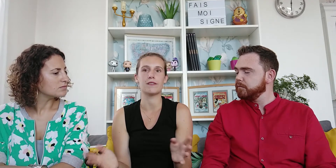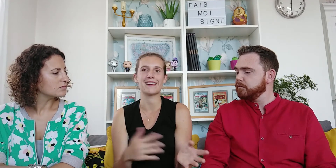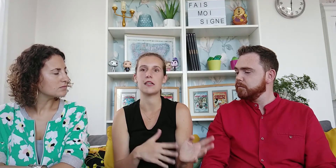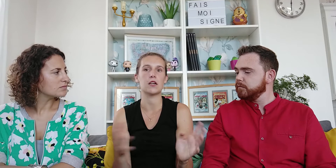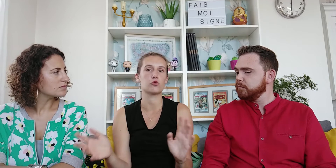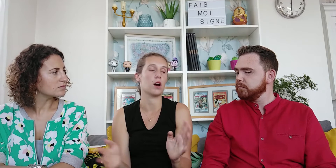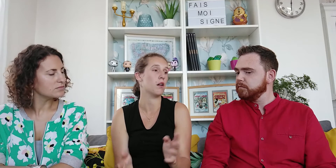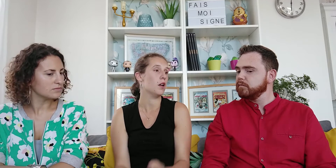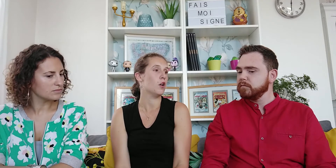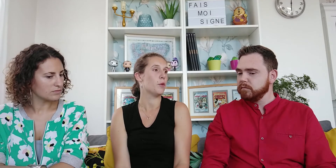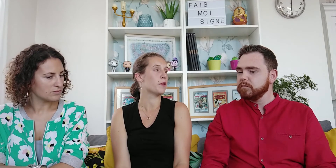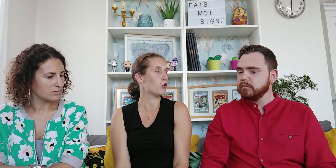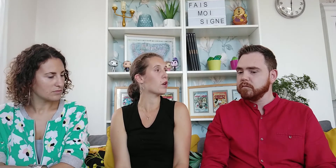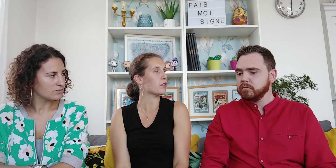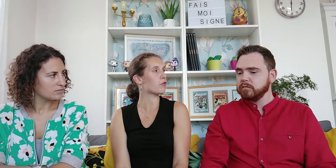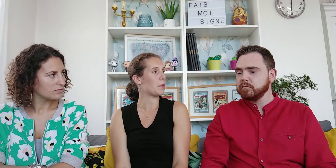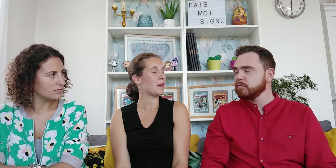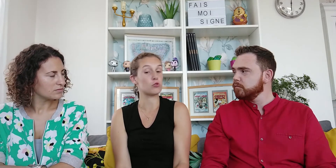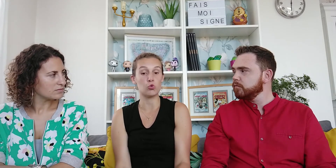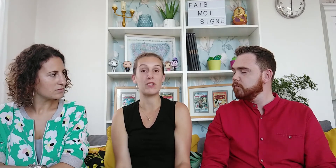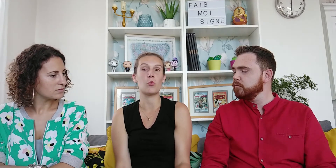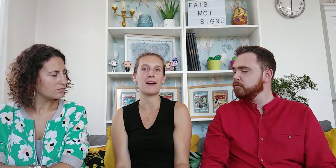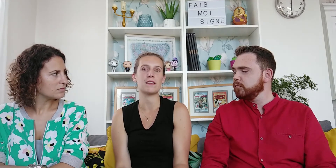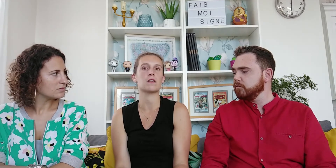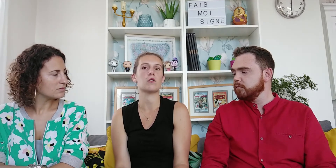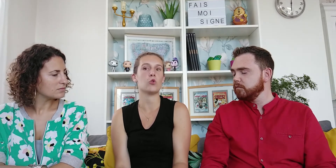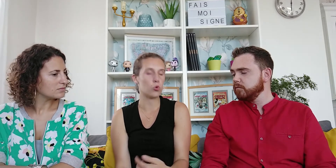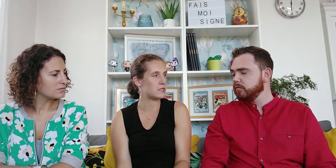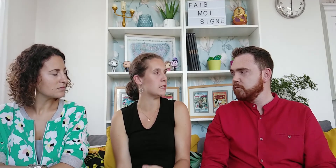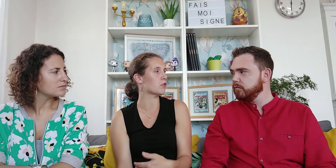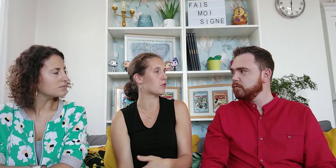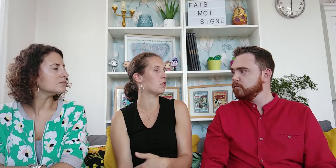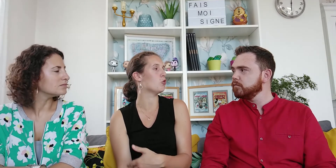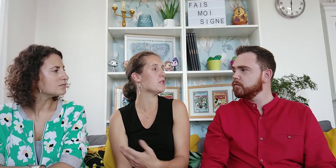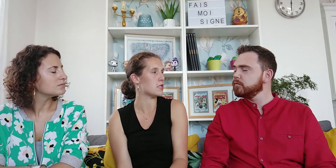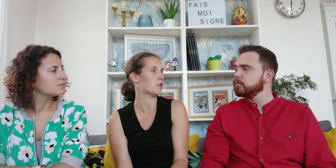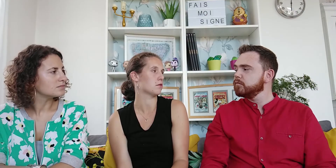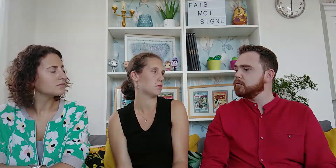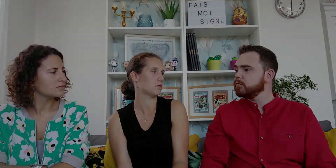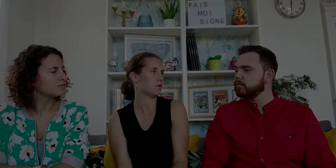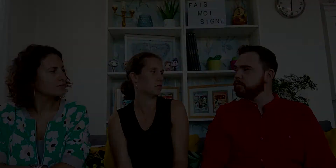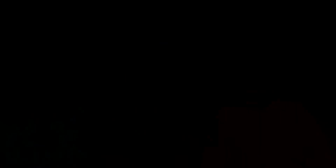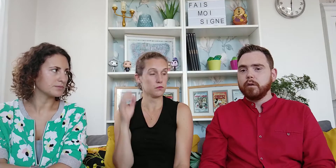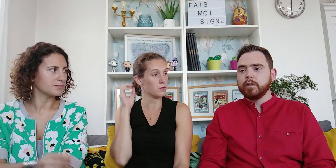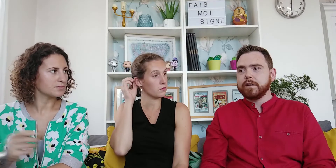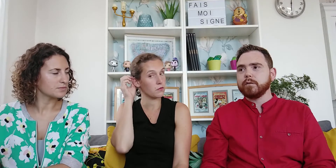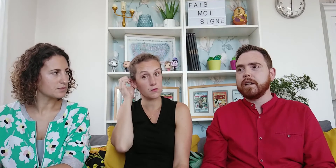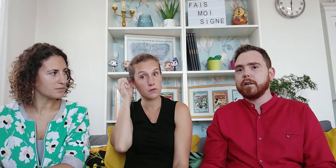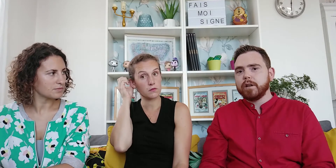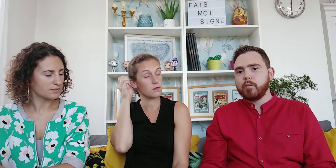très aléatoire. Mais ils sont capables. Et surtout, ils comprennent aussi quand lui signe. Une question qui est régulièrement